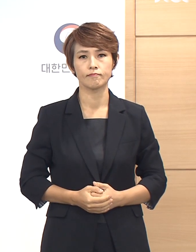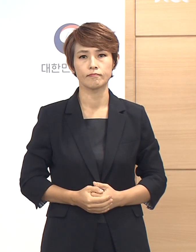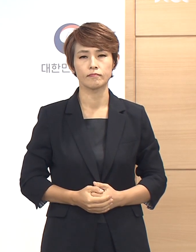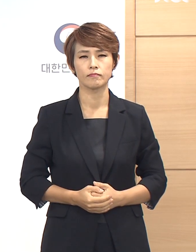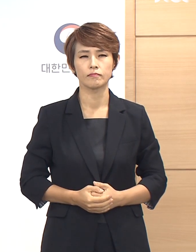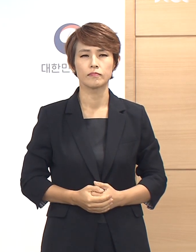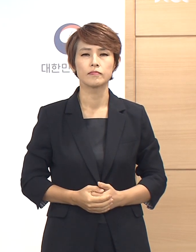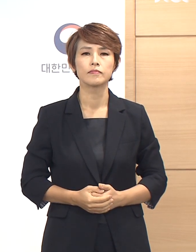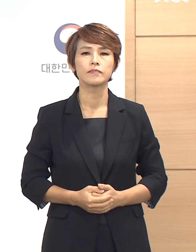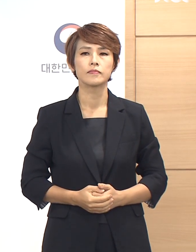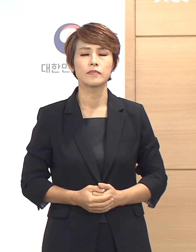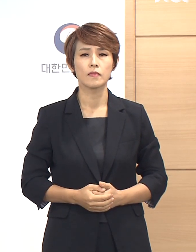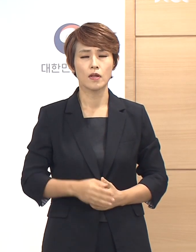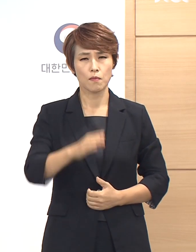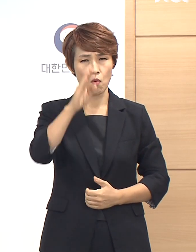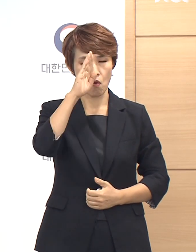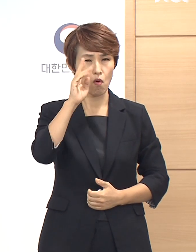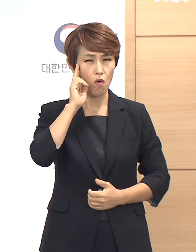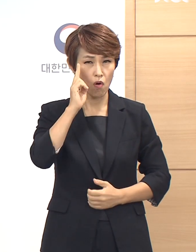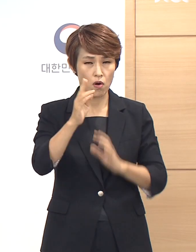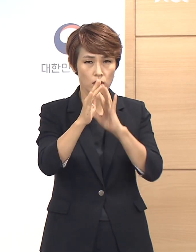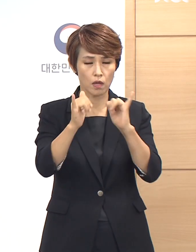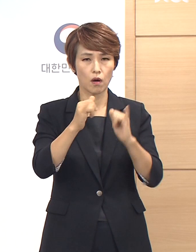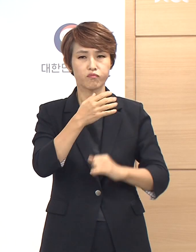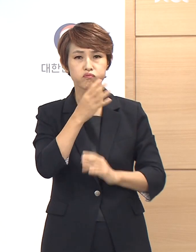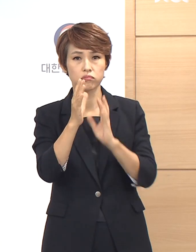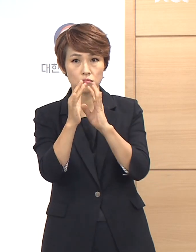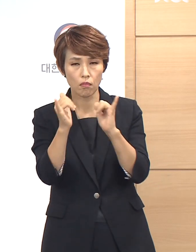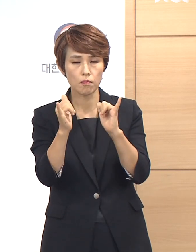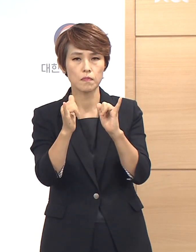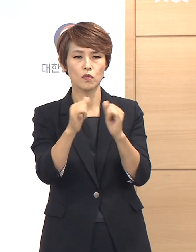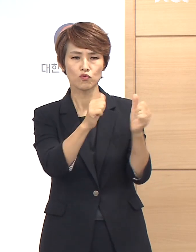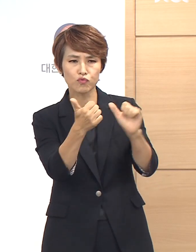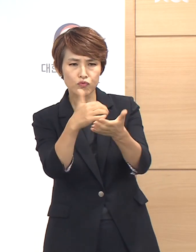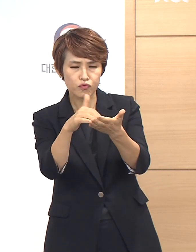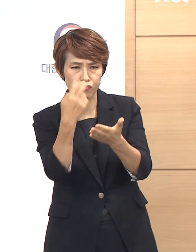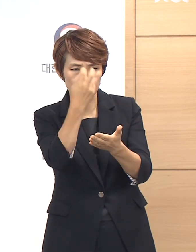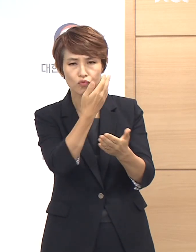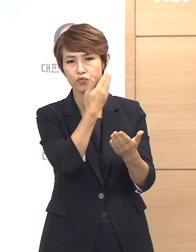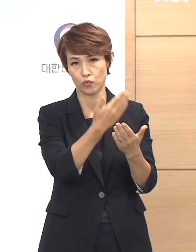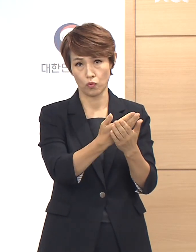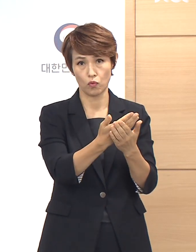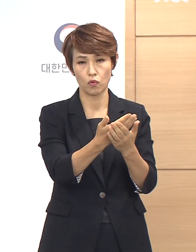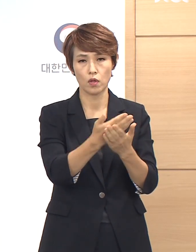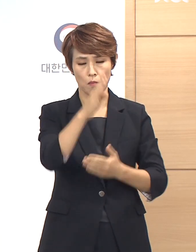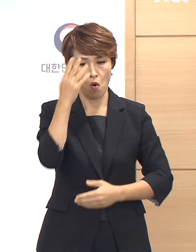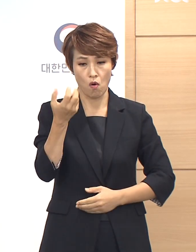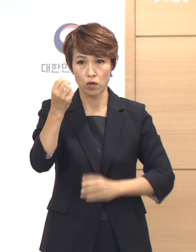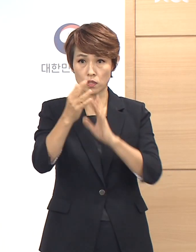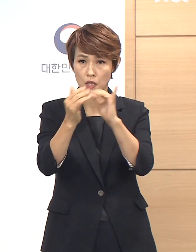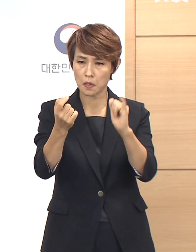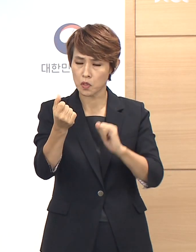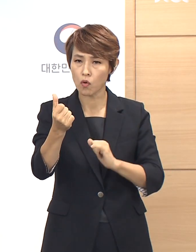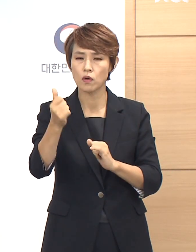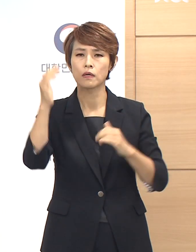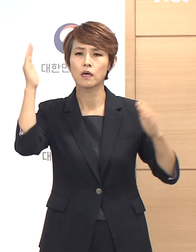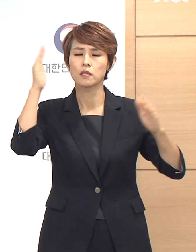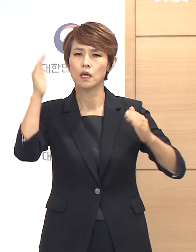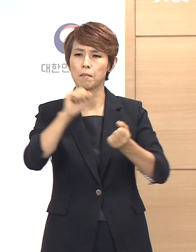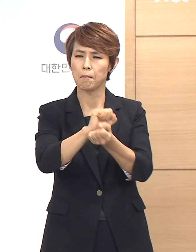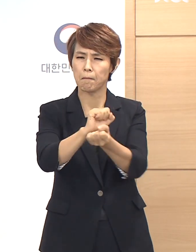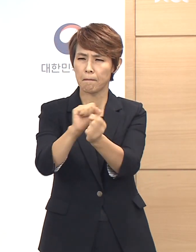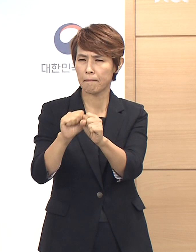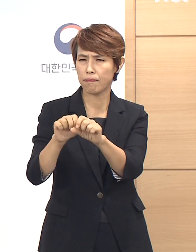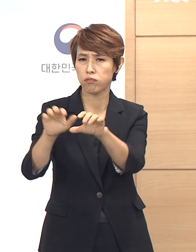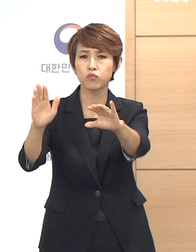고령층 위주의 위중증 환자나 사망자 통계치나 관리도 중요하지만 비교적 기저질환자가 적은 청소년 감염자가